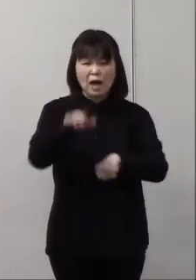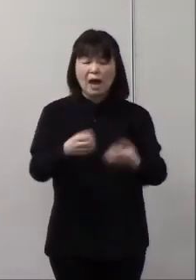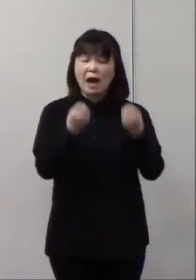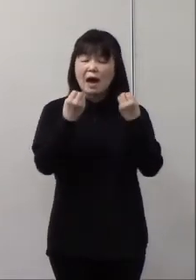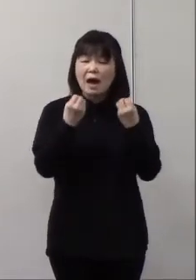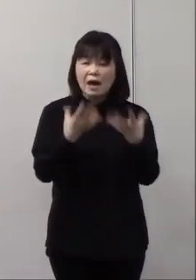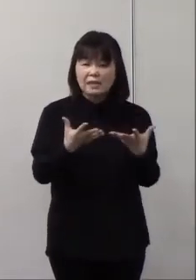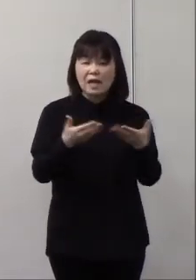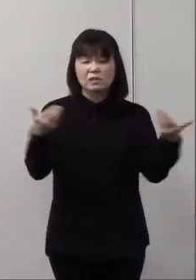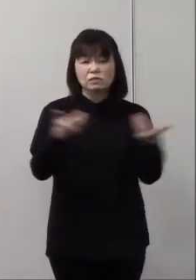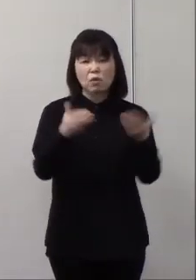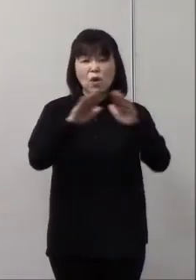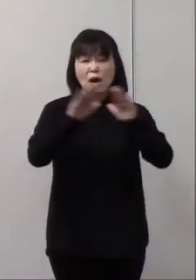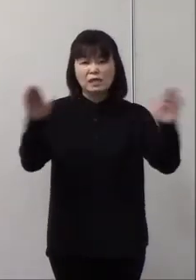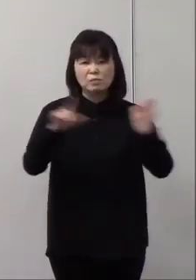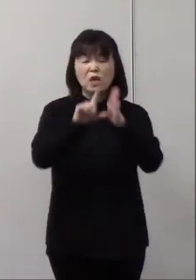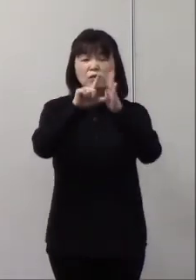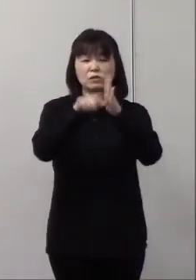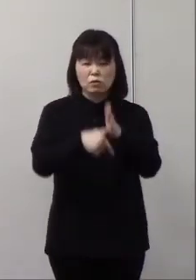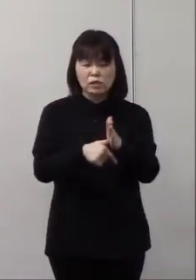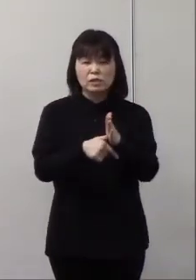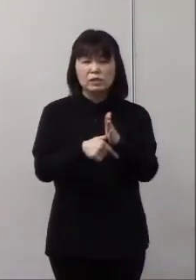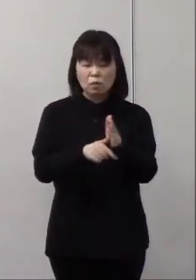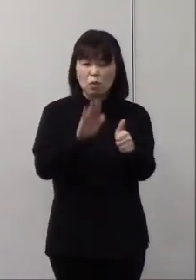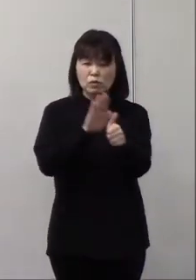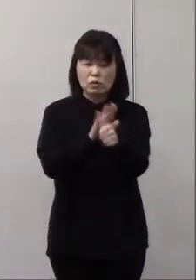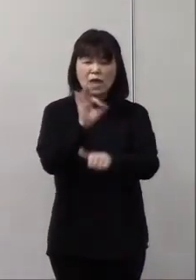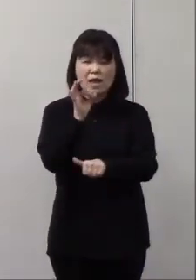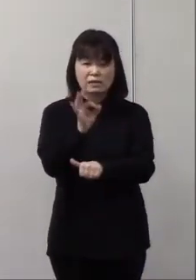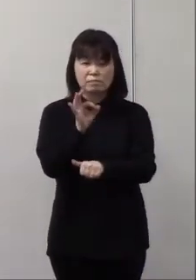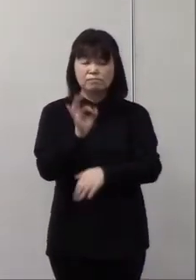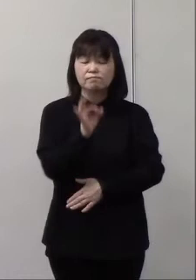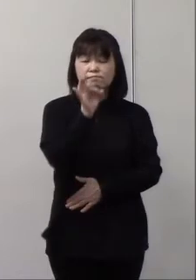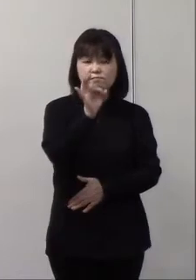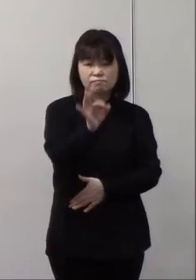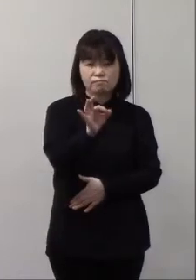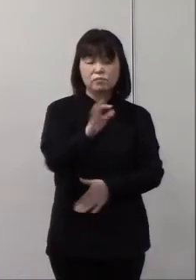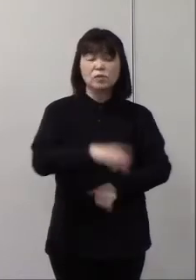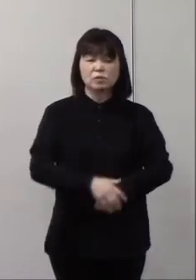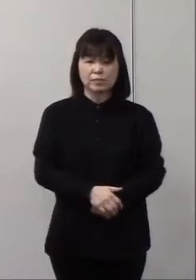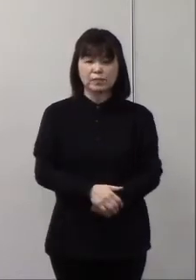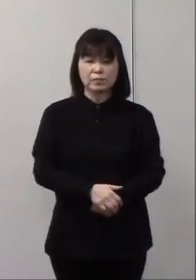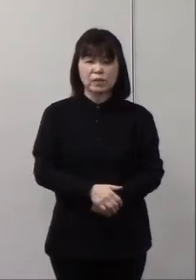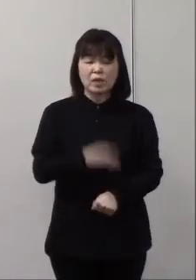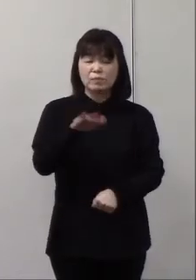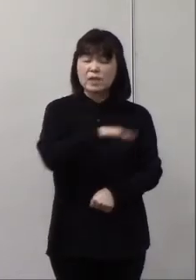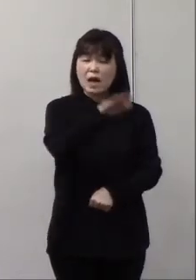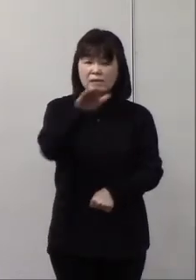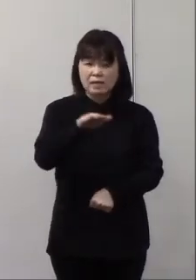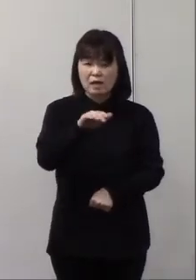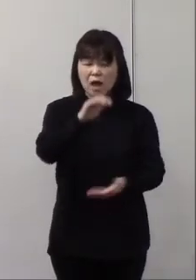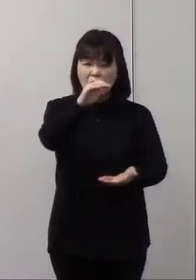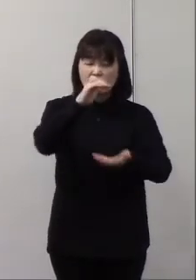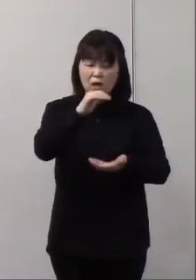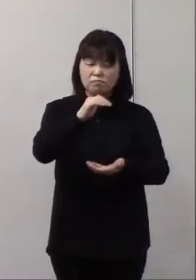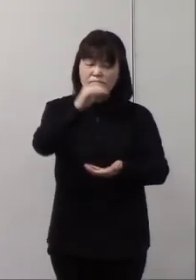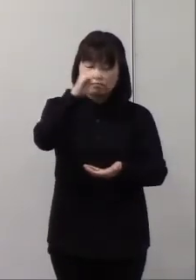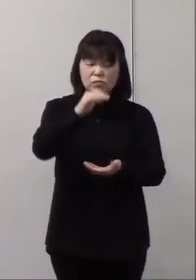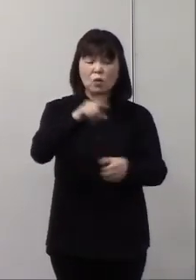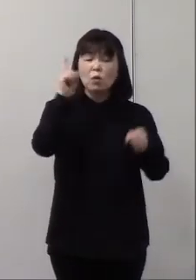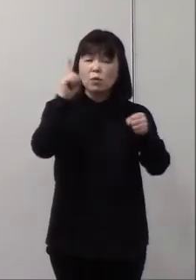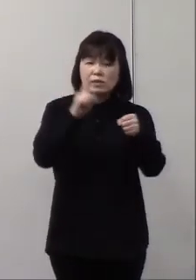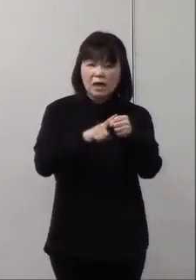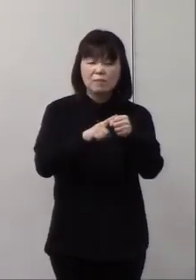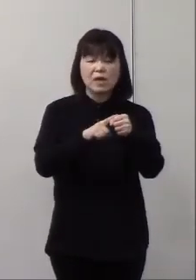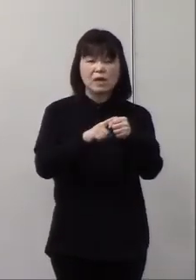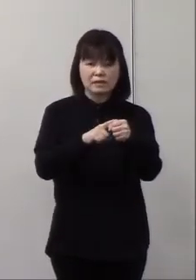あ、売上確保のためにさまざまな工夫を なさっている事業所の皆さんのさまざまな取り